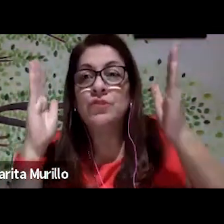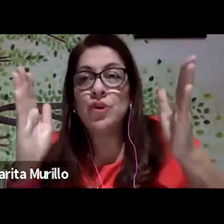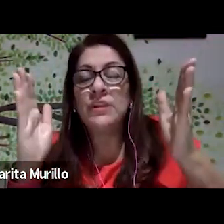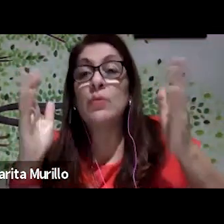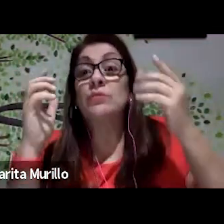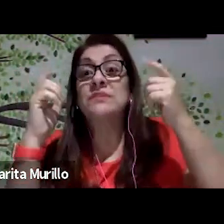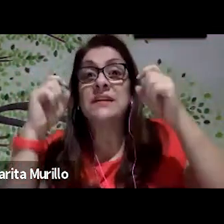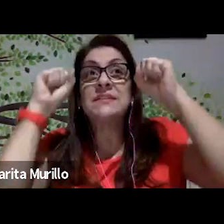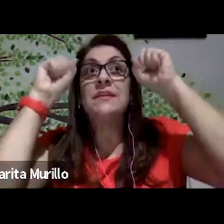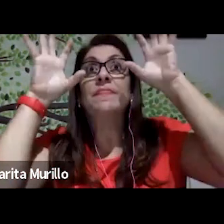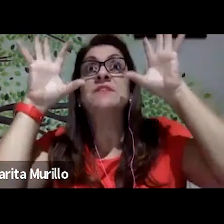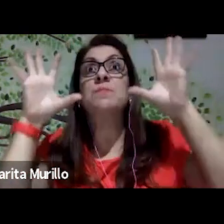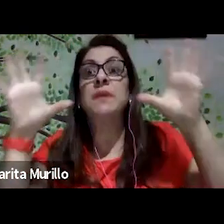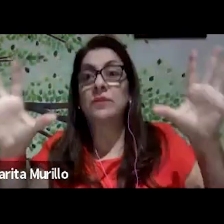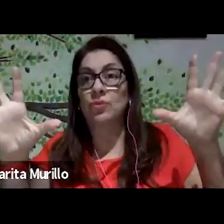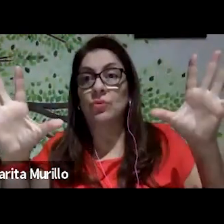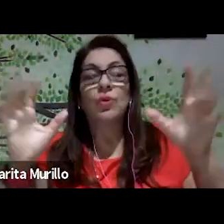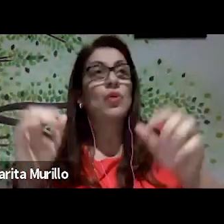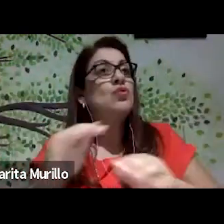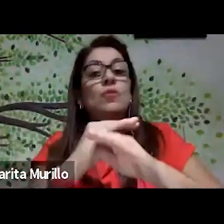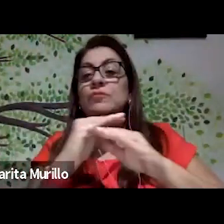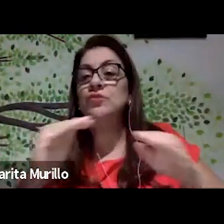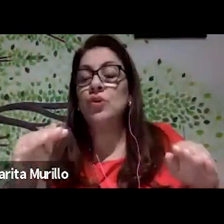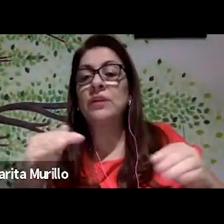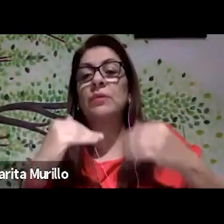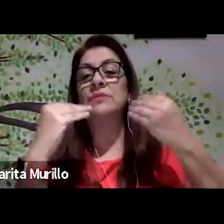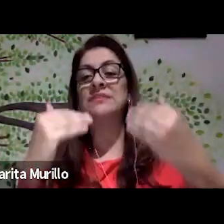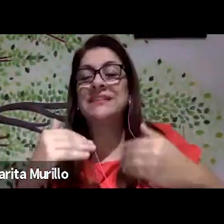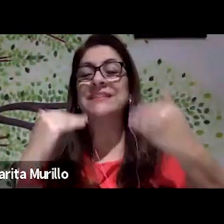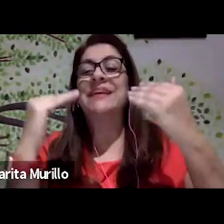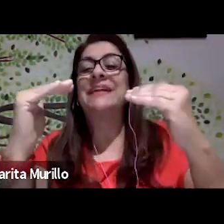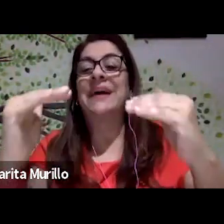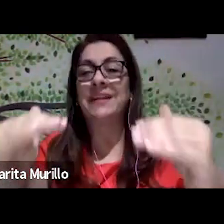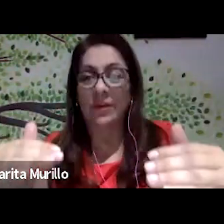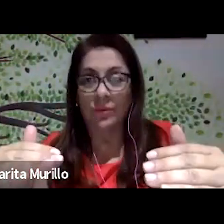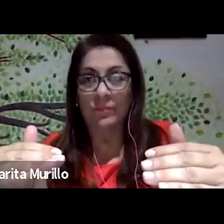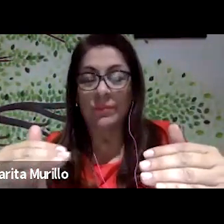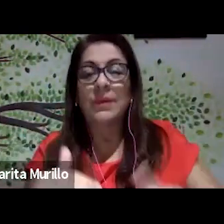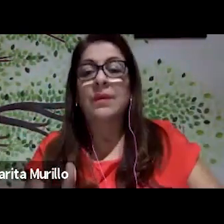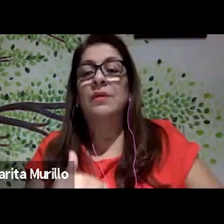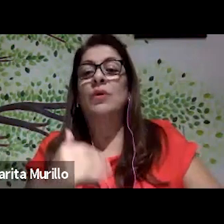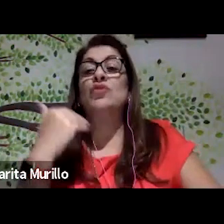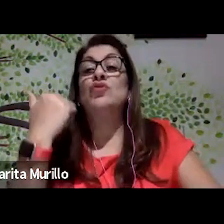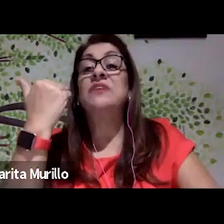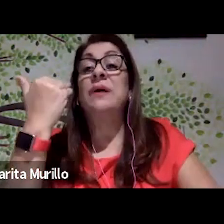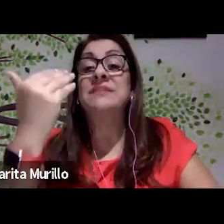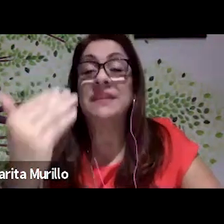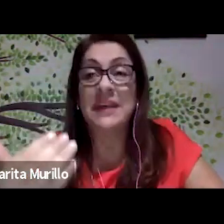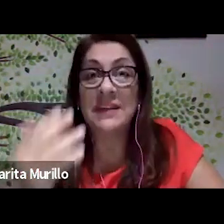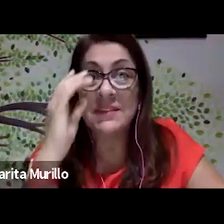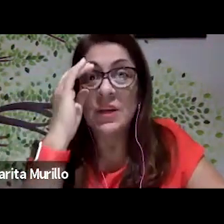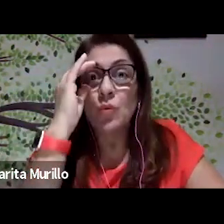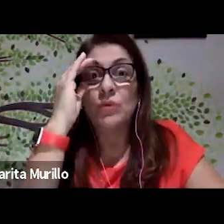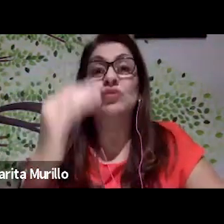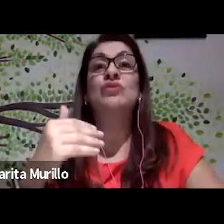funciona cuando estás despierto no funciona cuando estás enajenado Cuando no sabes